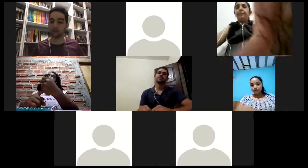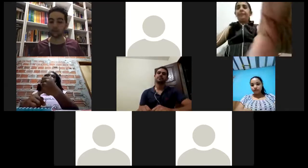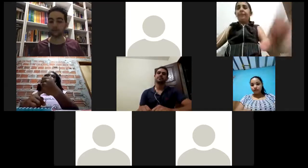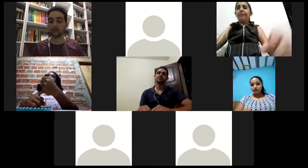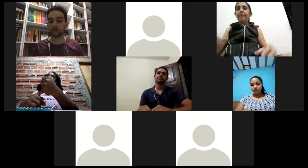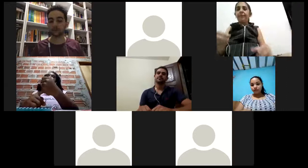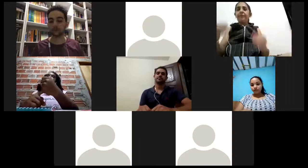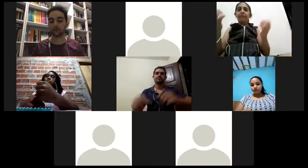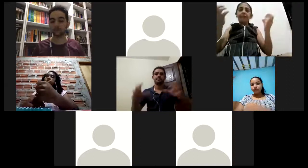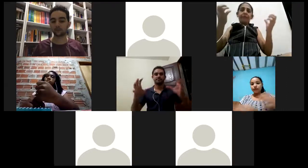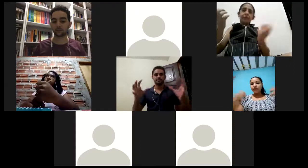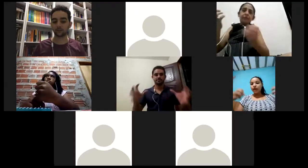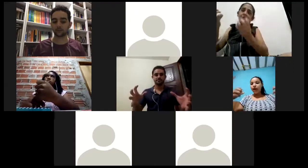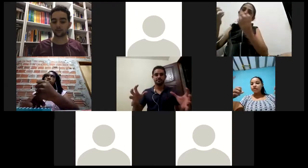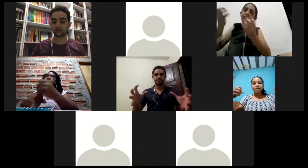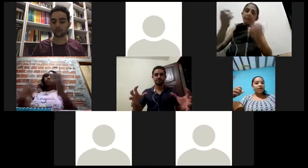Melancia.